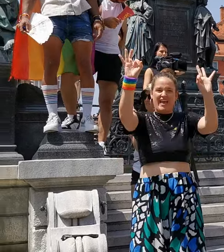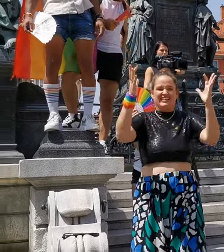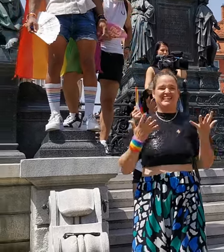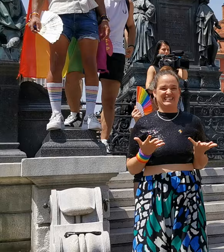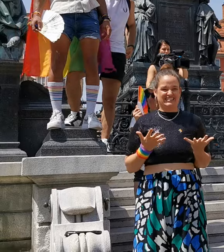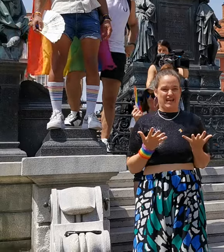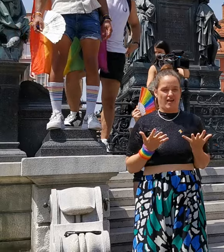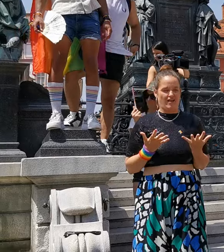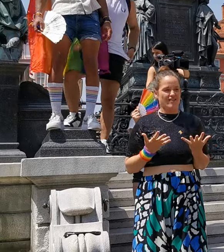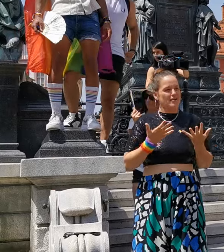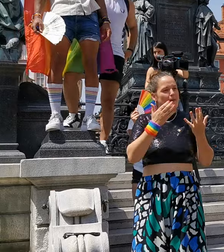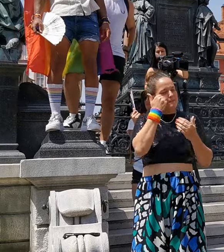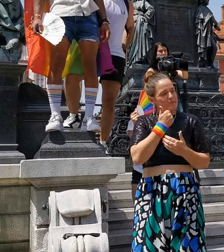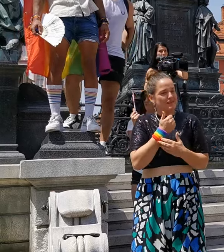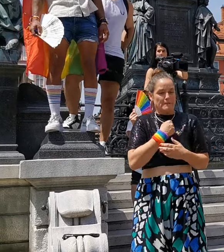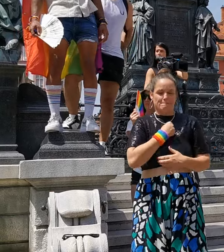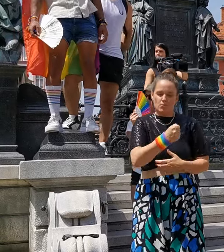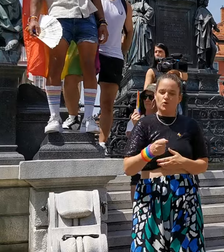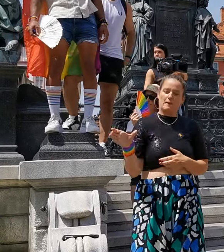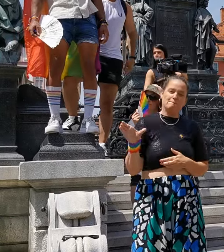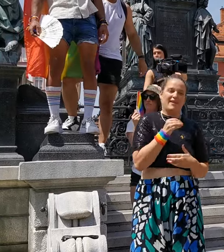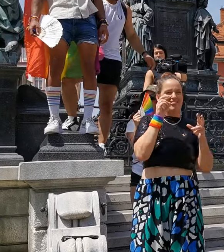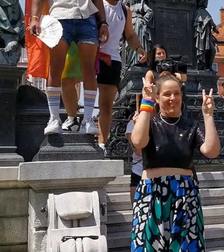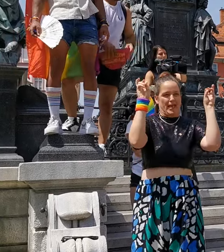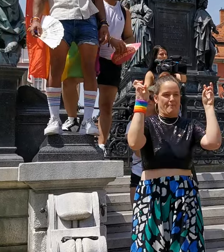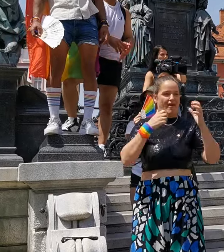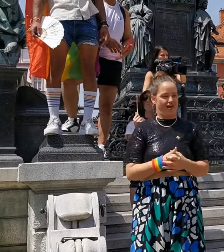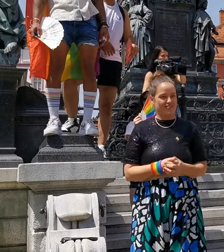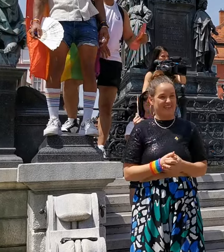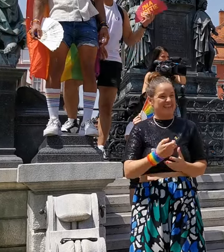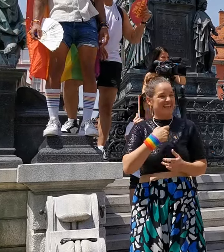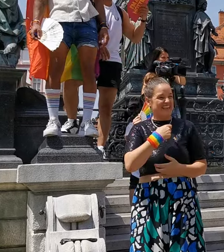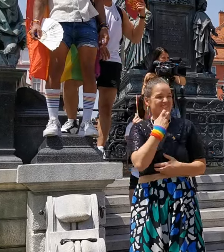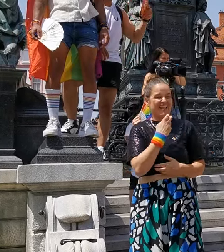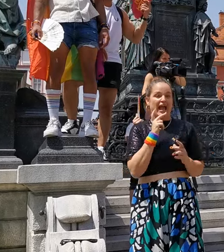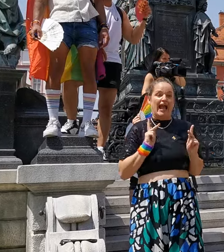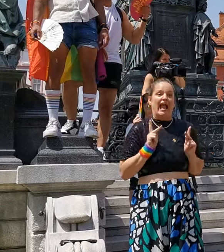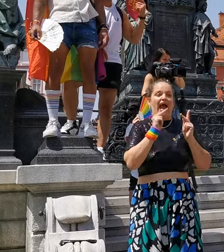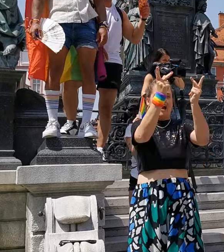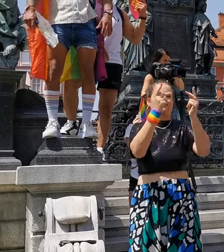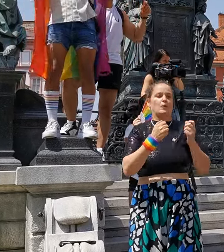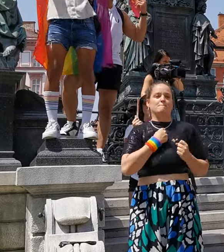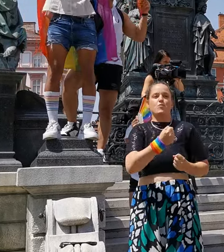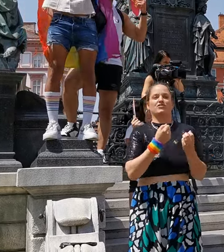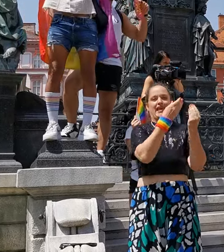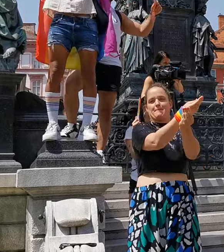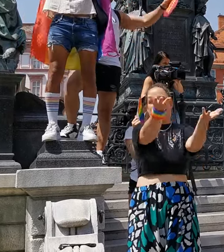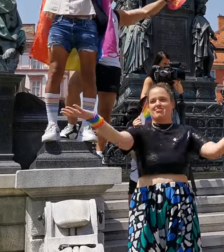an das Besserwerden mit. Ich möchte euch Kraft geben, Mut geben und das sollt ihr auf der Pride mitnehmen.